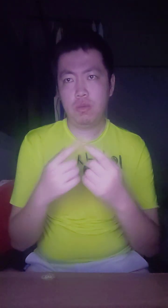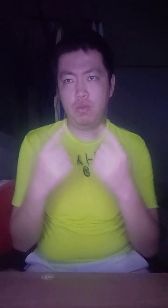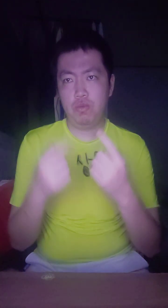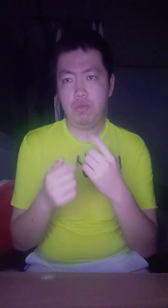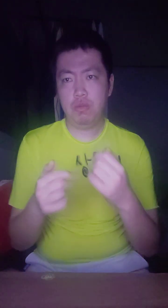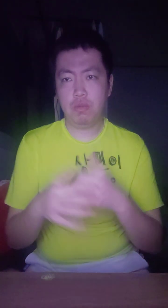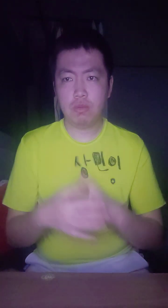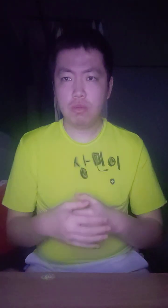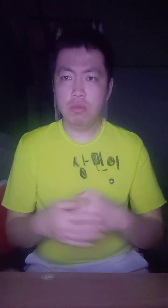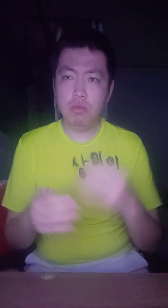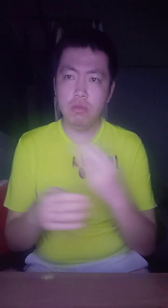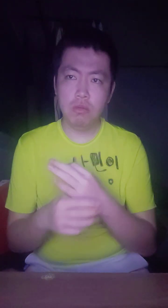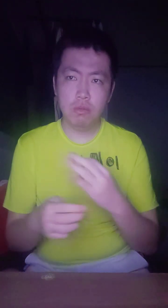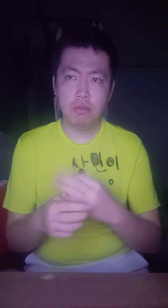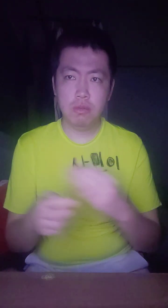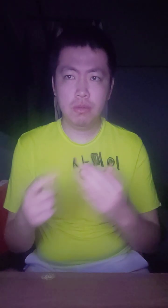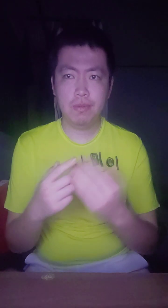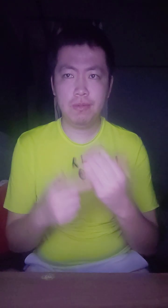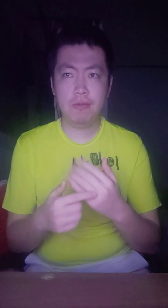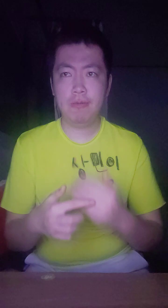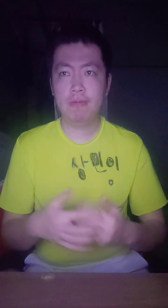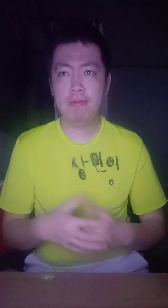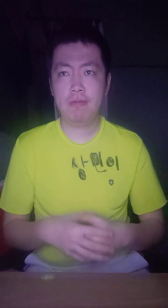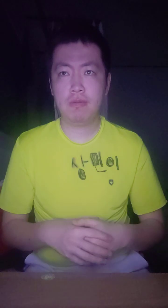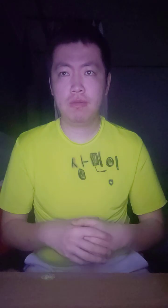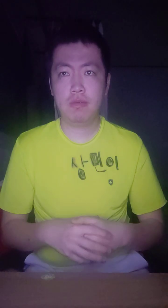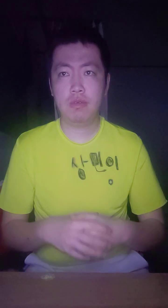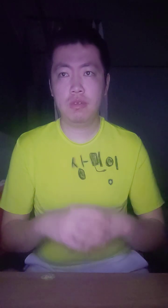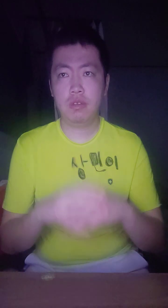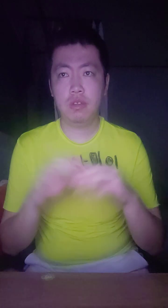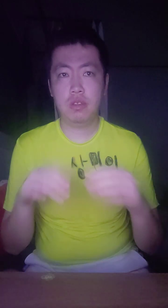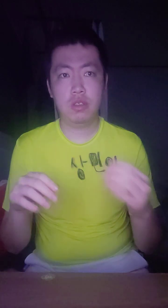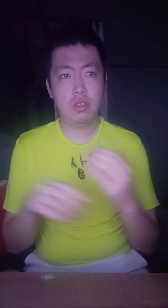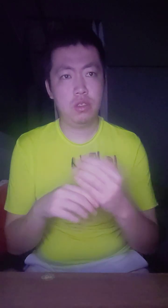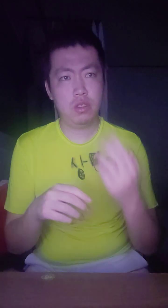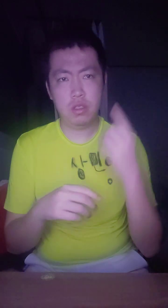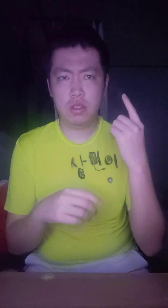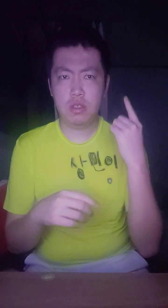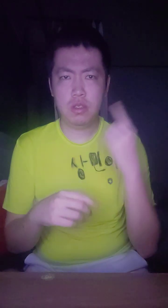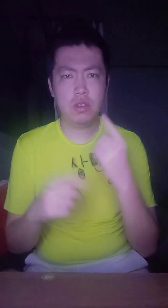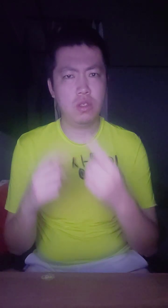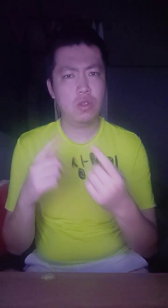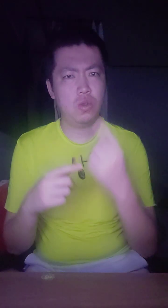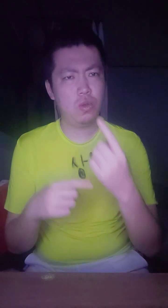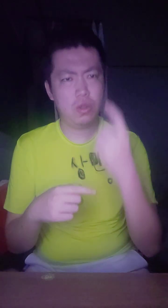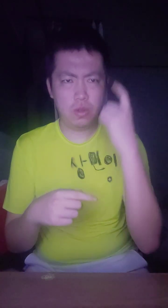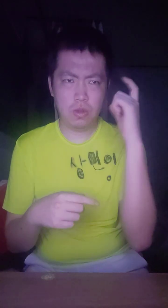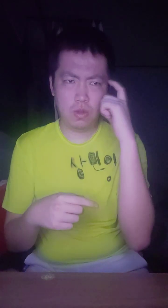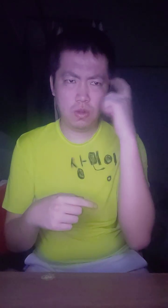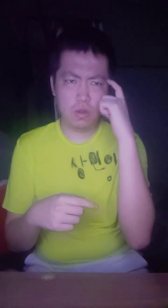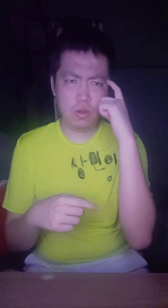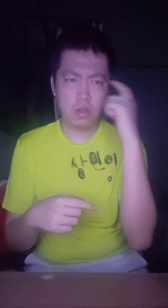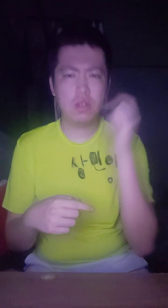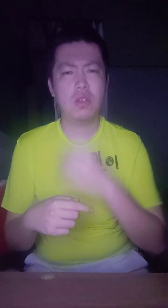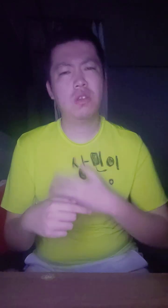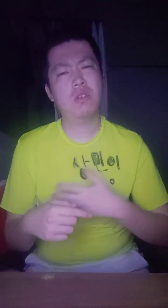때도 면박을 줬다고 합니다. 고함 치듯 소리가 들려온다. 너 뇌종양이야? 참으로 가슴이